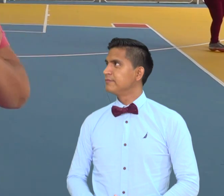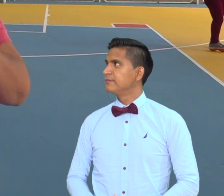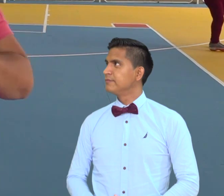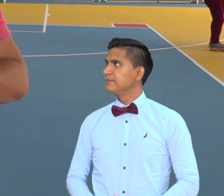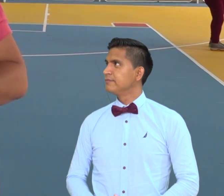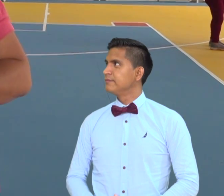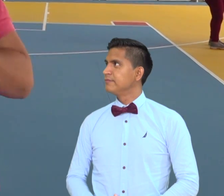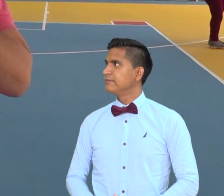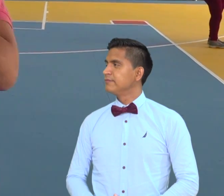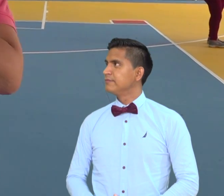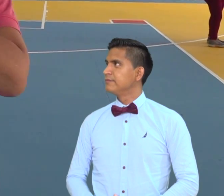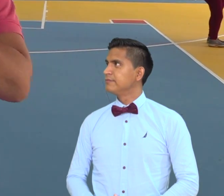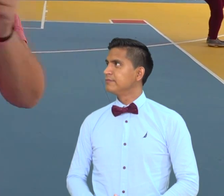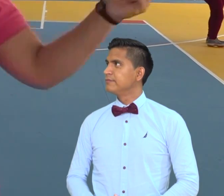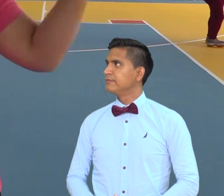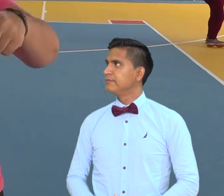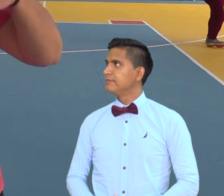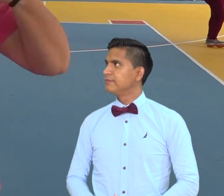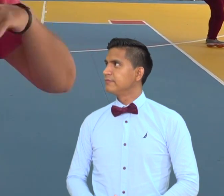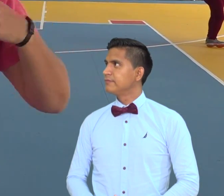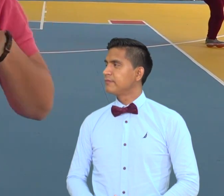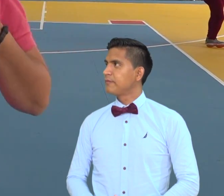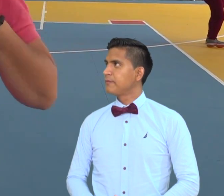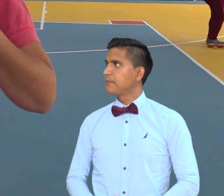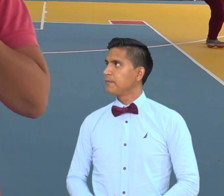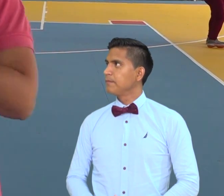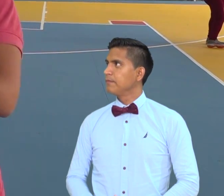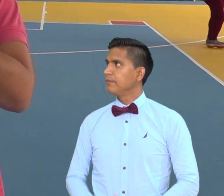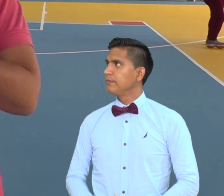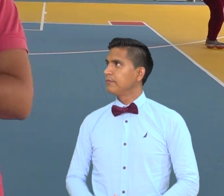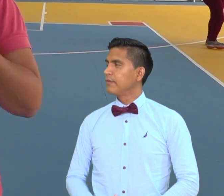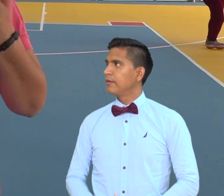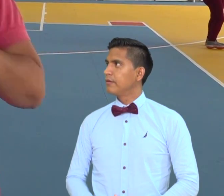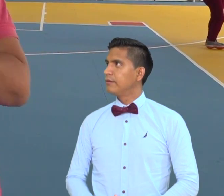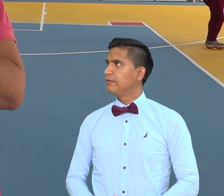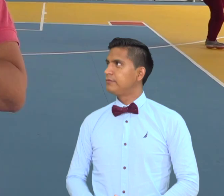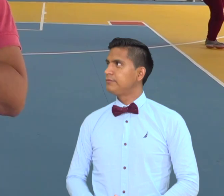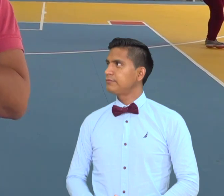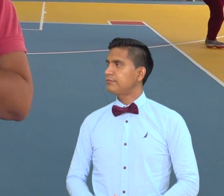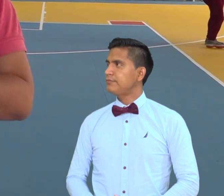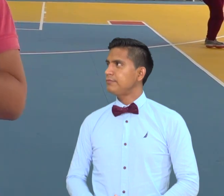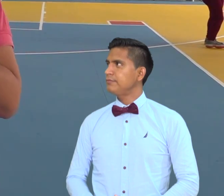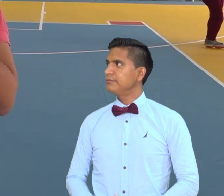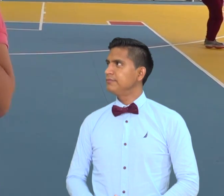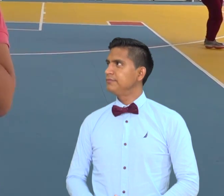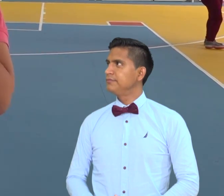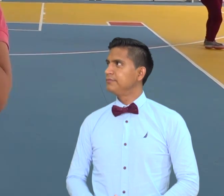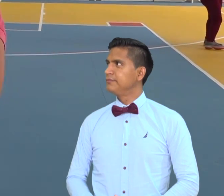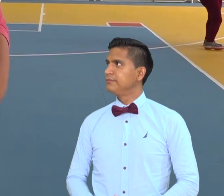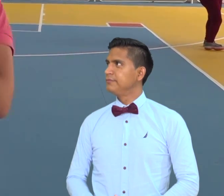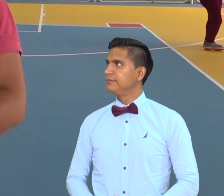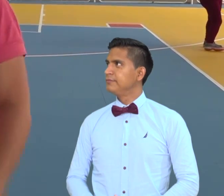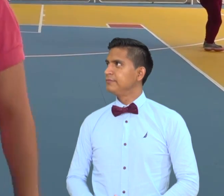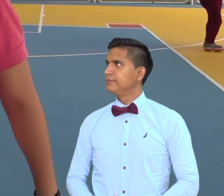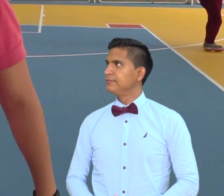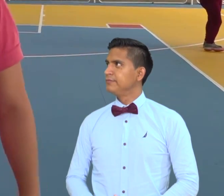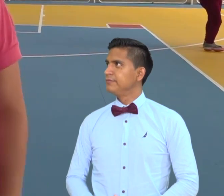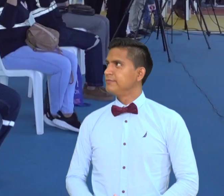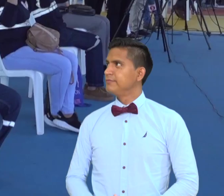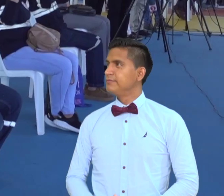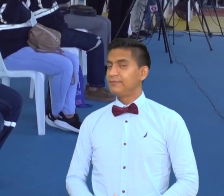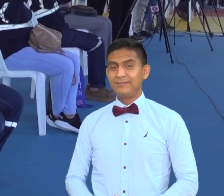niños están felices con esta obra y ansiosos de volver y ocupar la cancha jugando y aprendiendo. Muchas gracias, Abraham